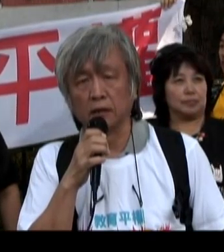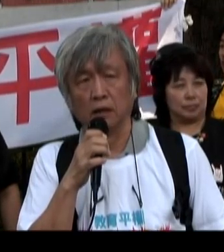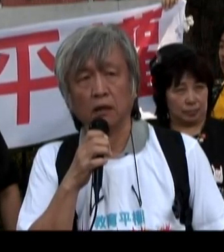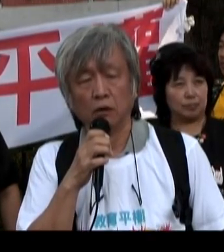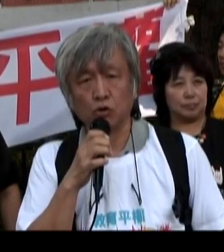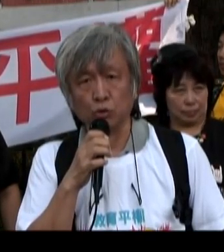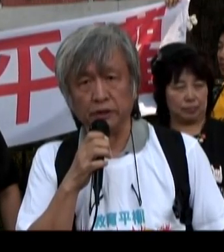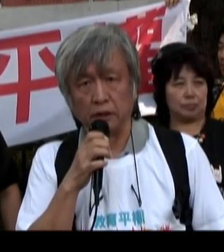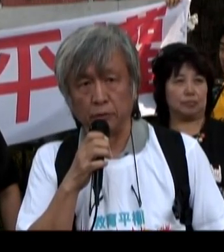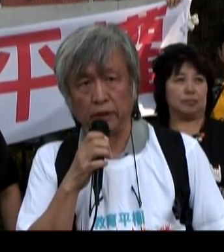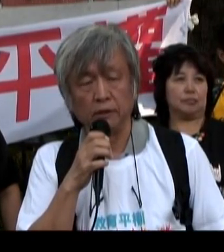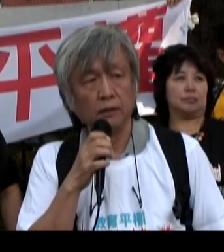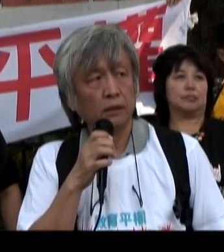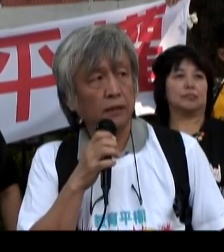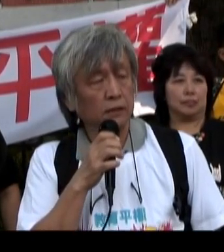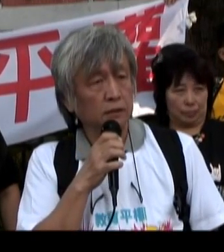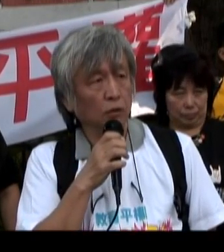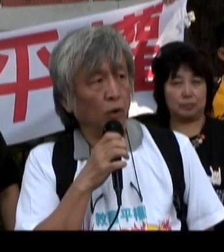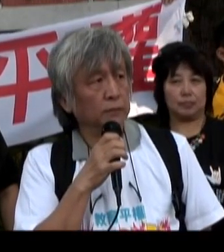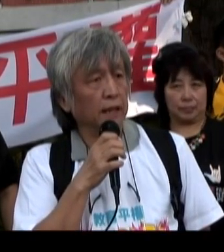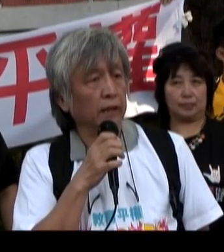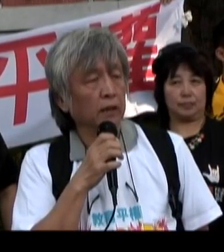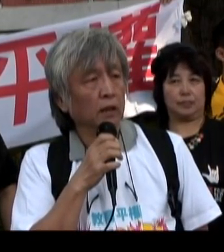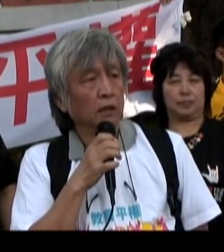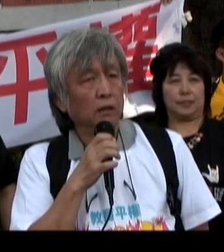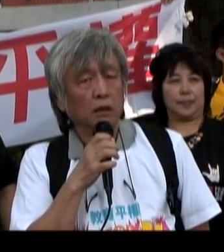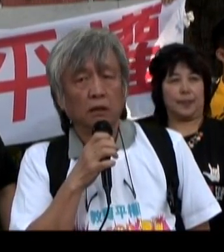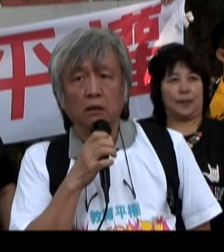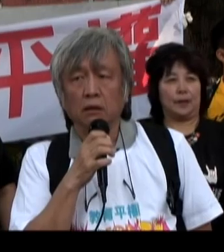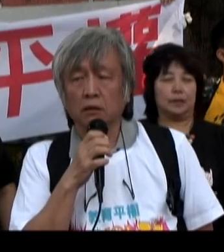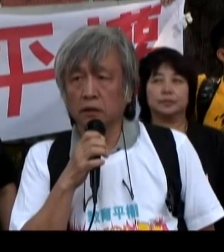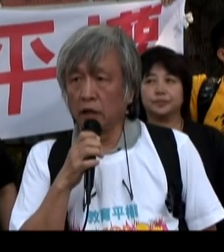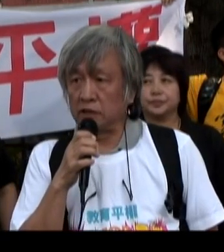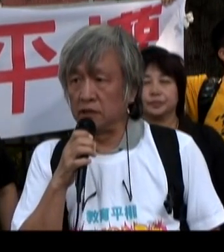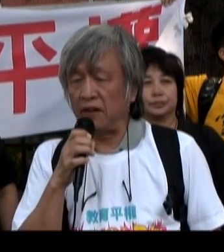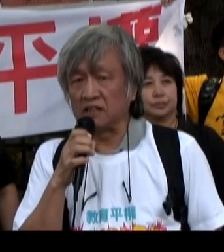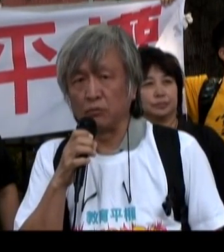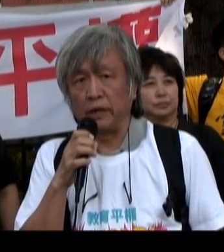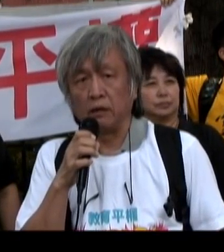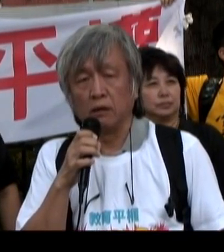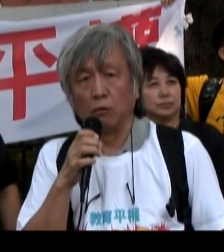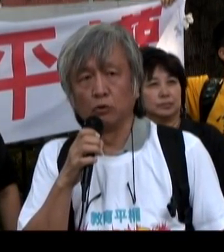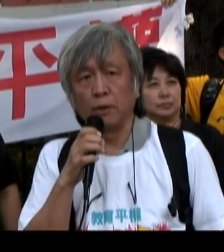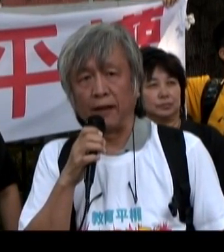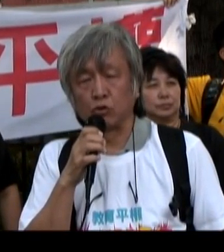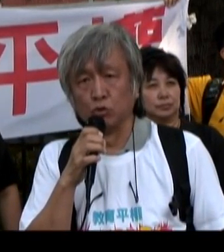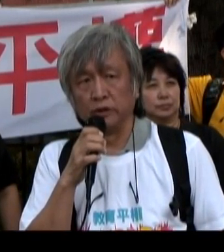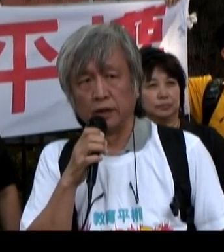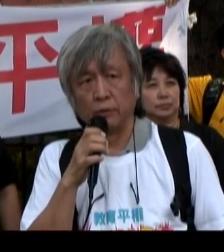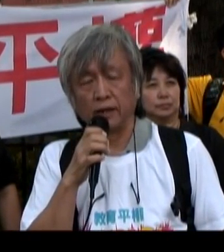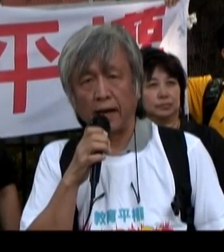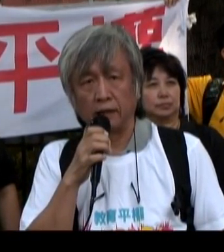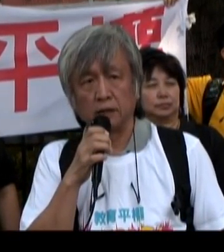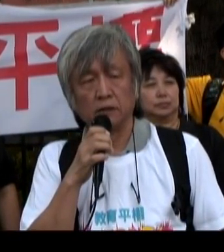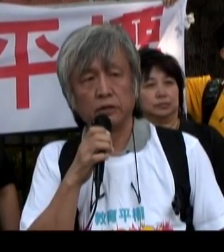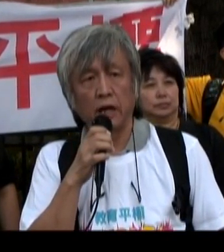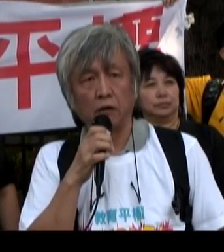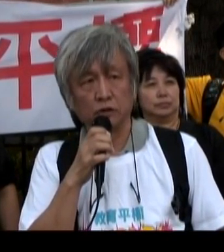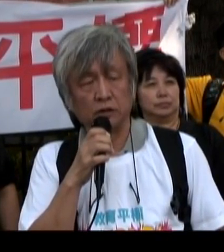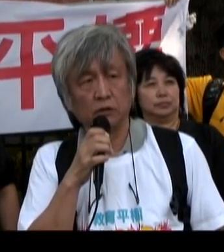助理人员。但是我们在特教执法上面， 我们却把助理人员改成教师助